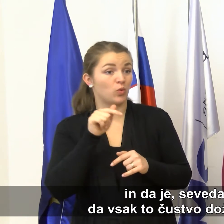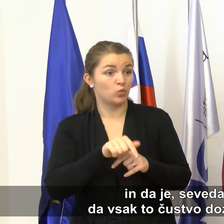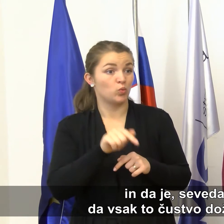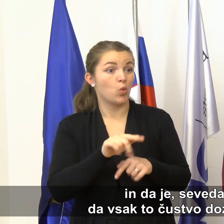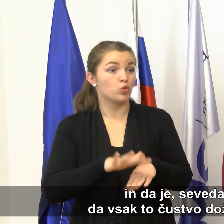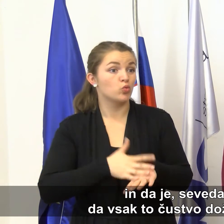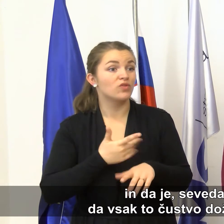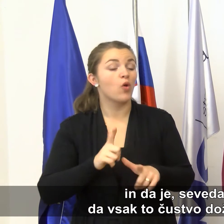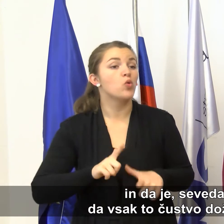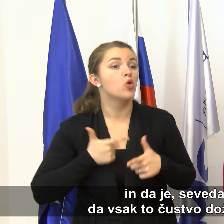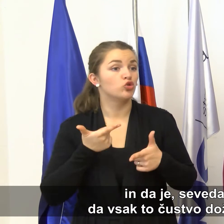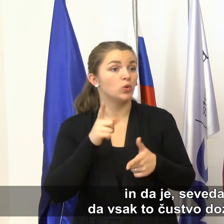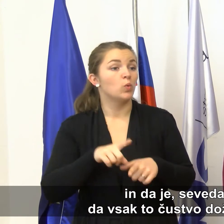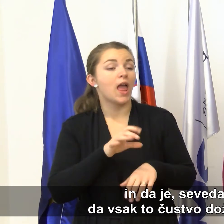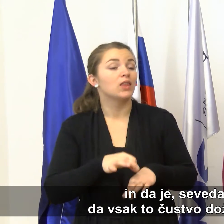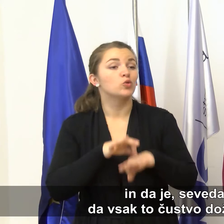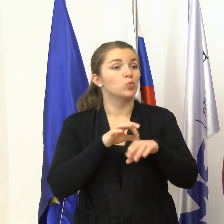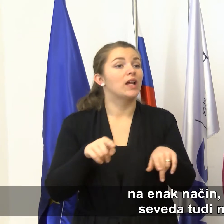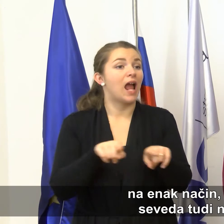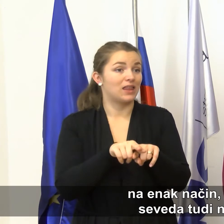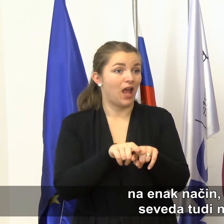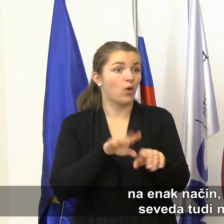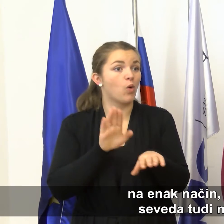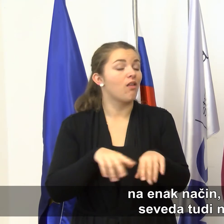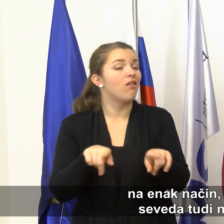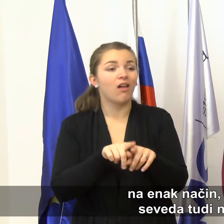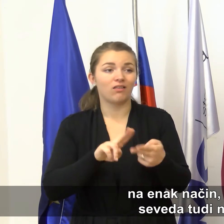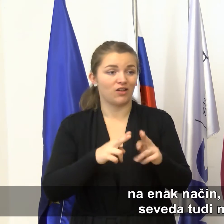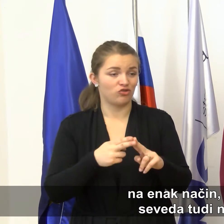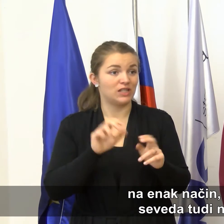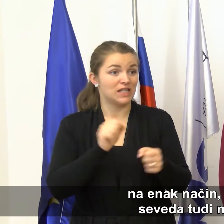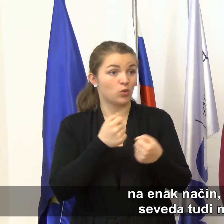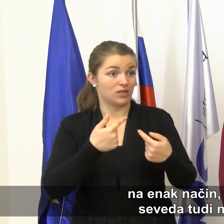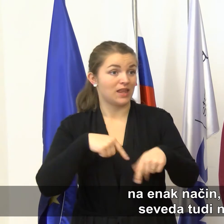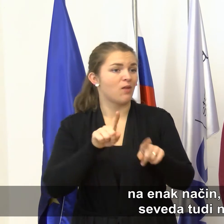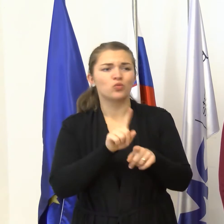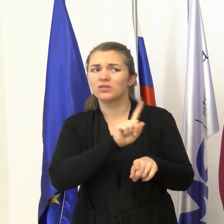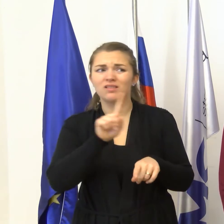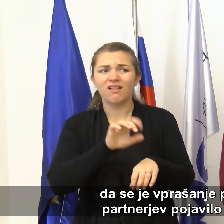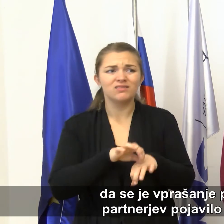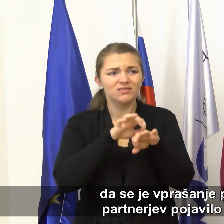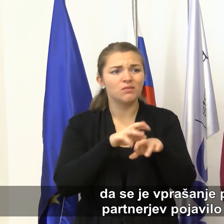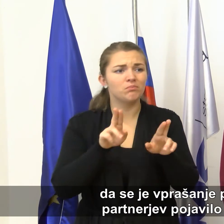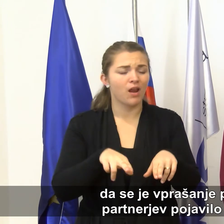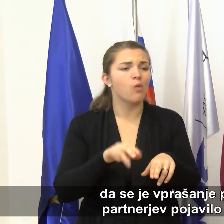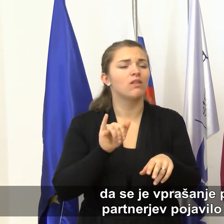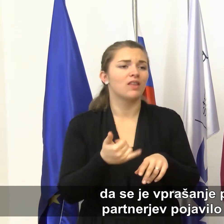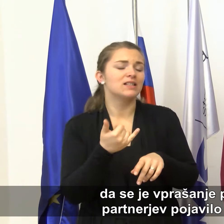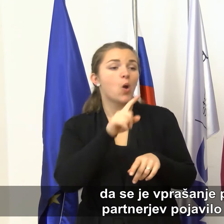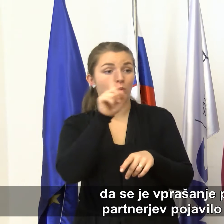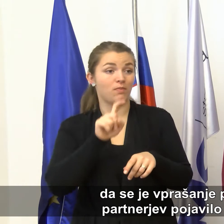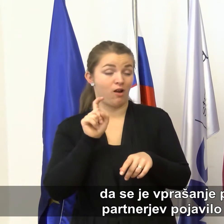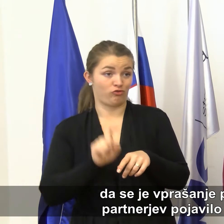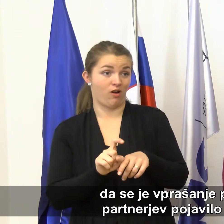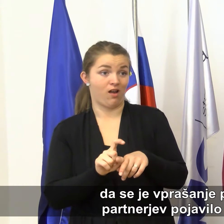čustvo doživlja in čuti enako, na enak način. Zato se nam seveda tudi ne zdi prav, da se je